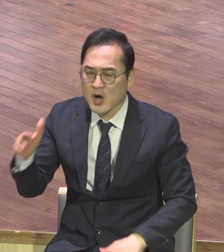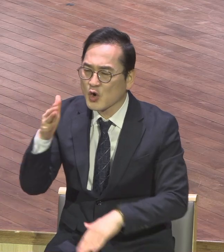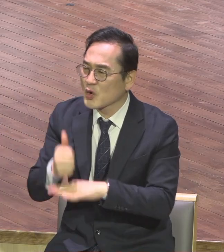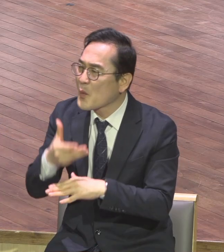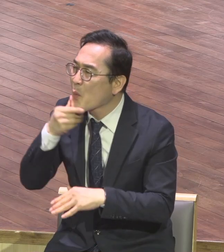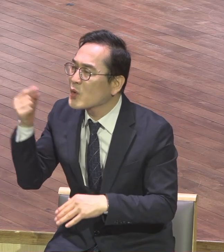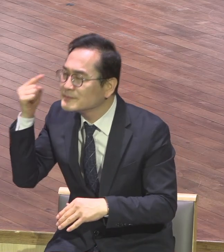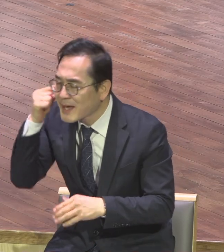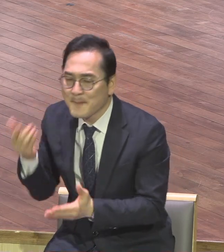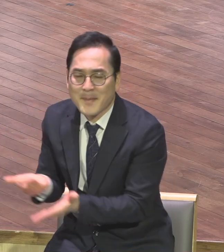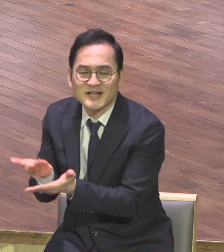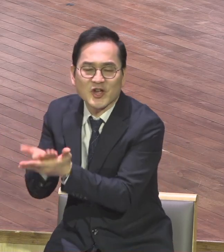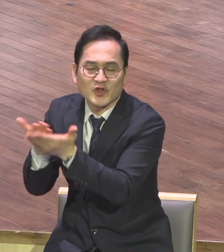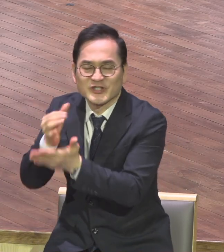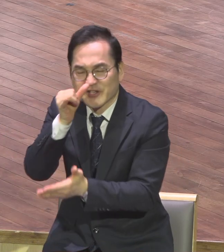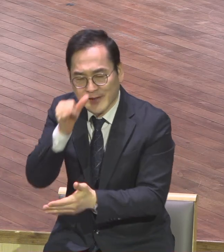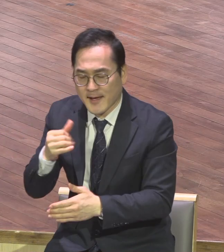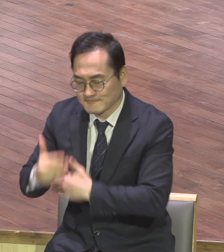있었다라고 표현하고 있잖아요.